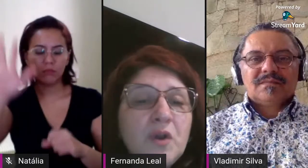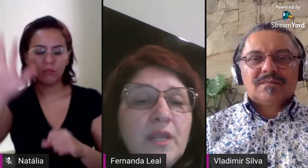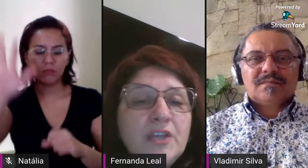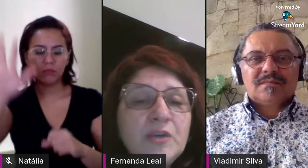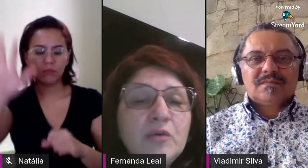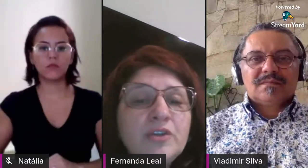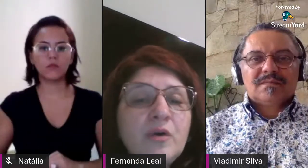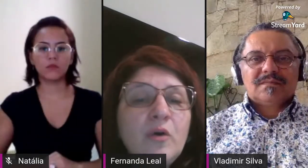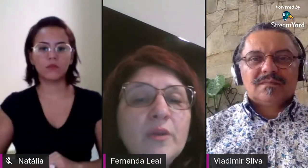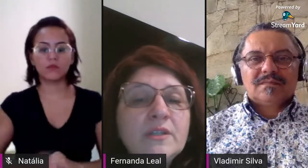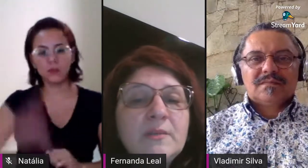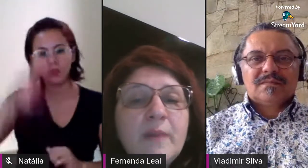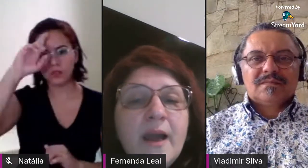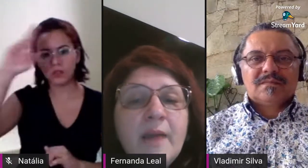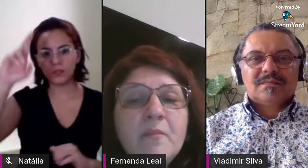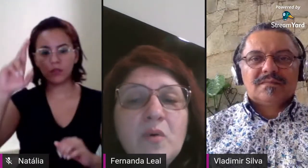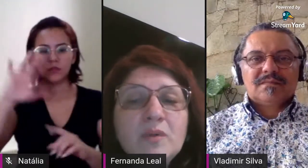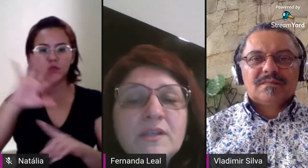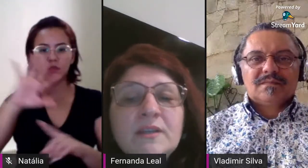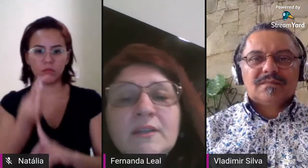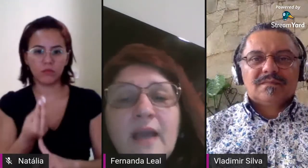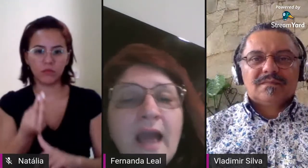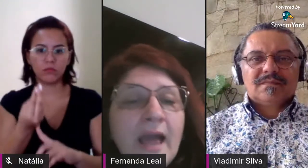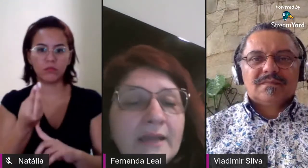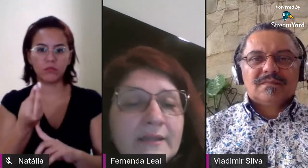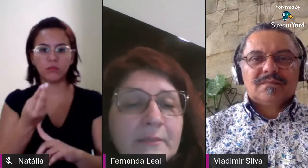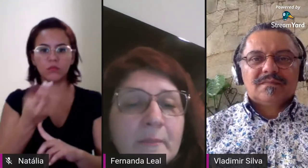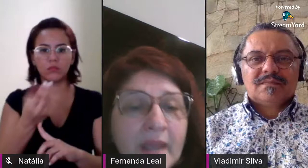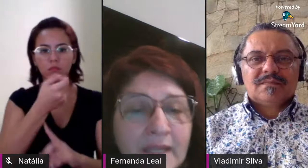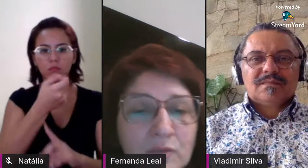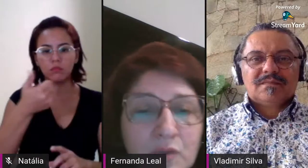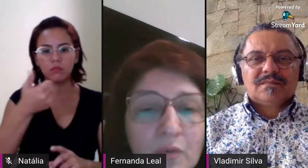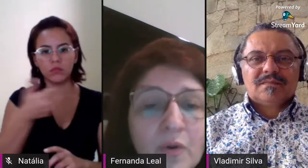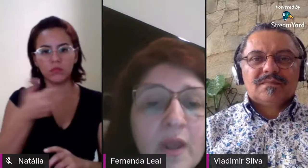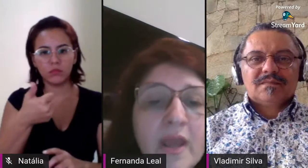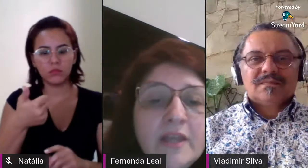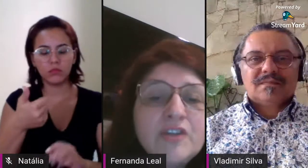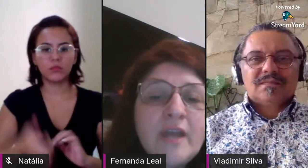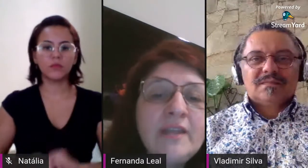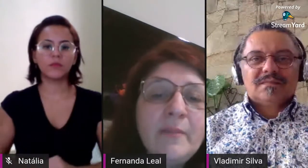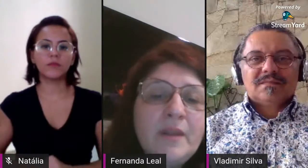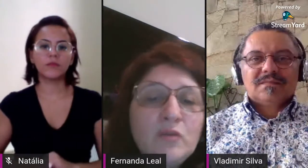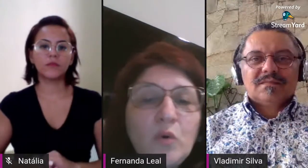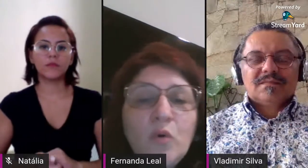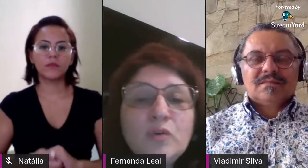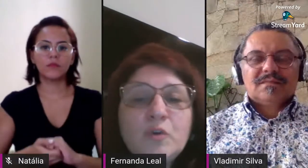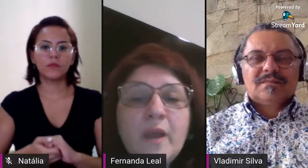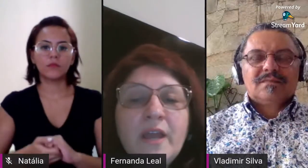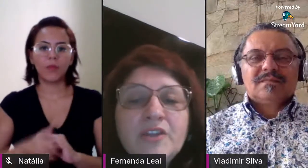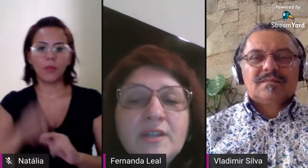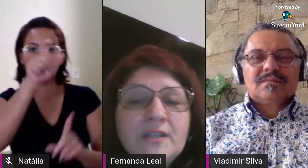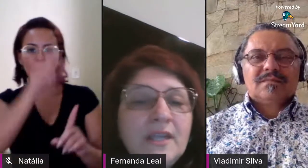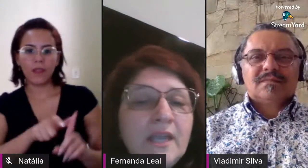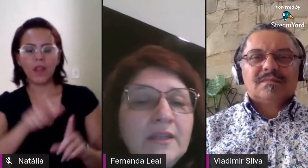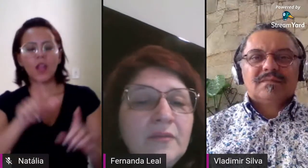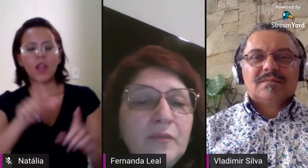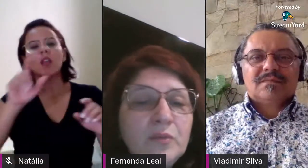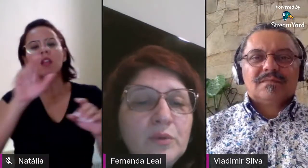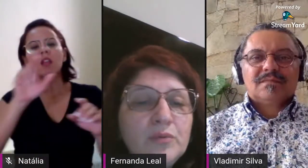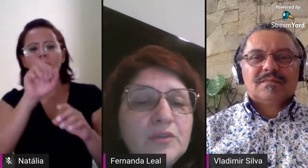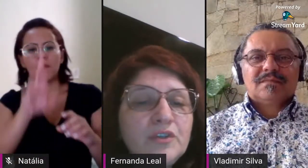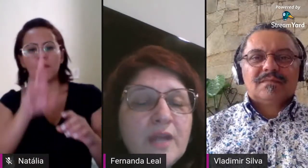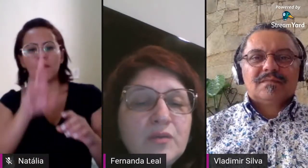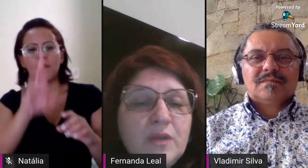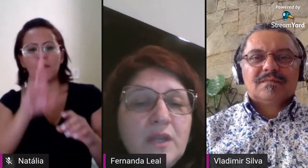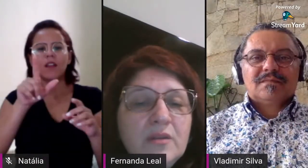tenor solista constam obras de Bach, Mozart, Haydn, Mendelssohn, que já interpretou sob a regência de Kenneth